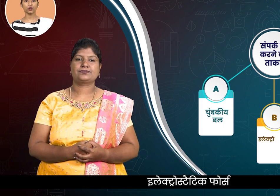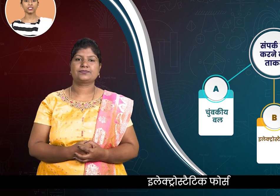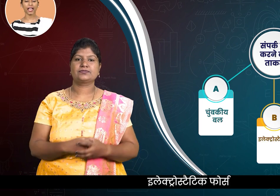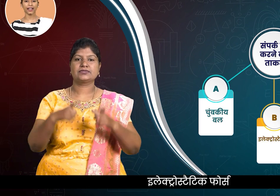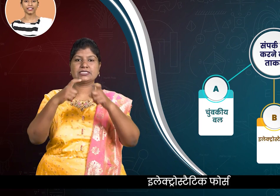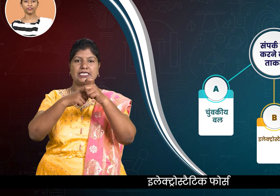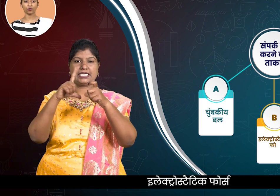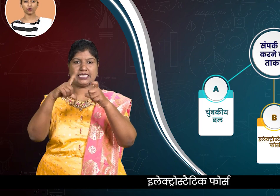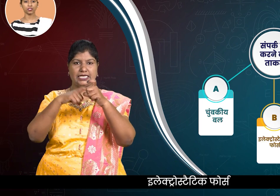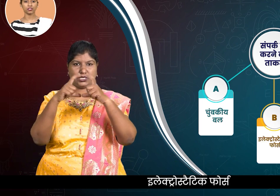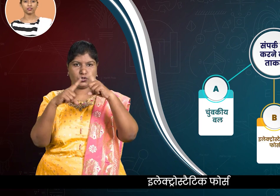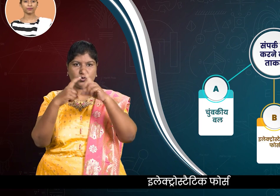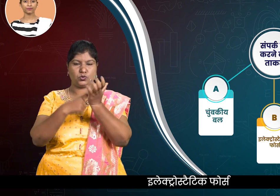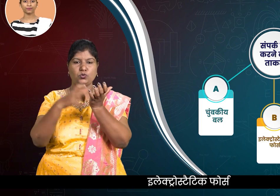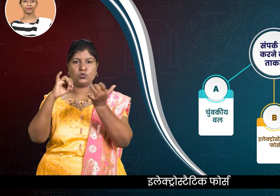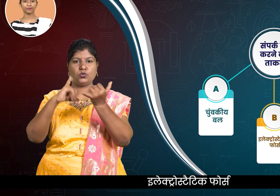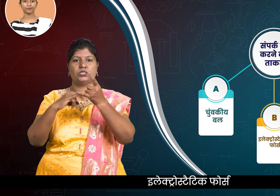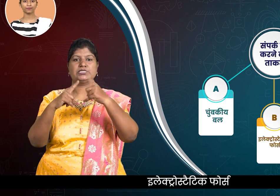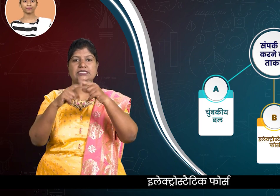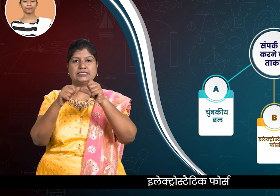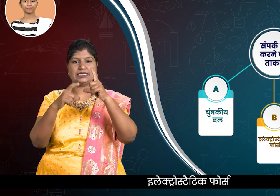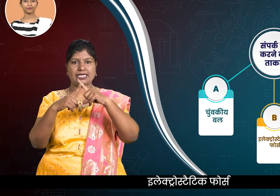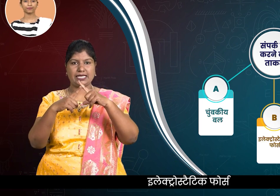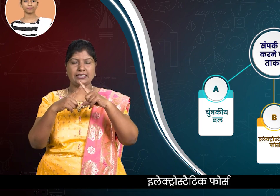दूसरा, इलेक्ट्रोस्टैटिक फोर्स।